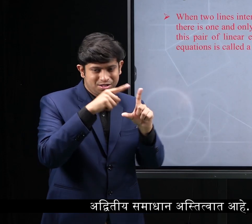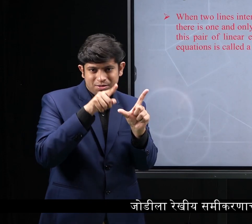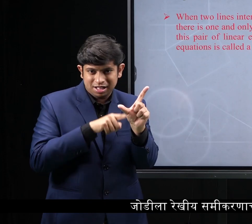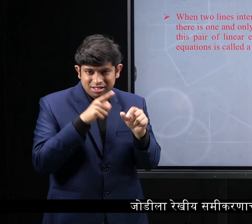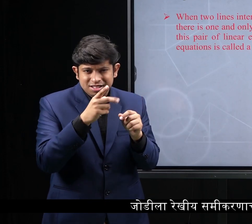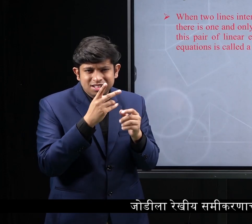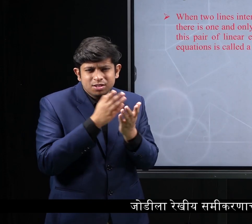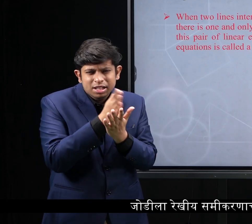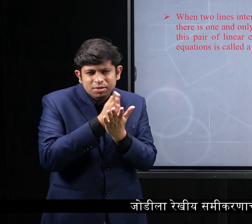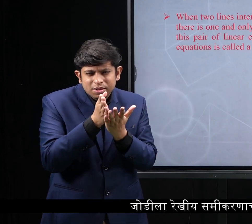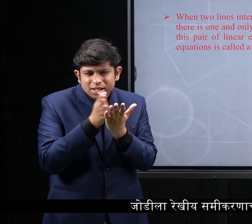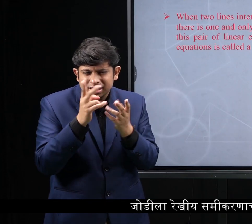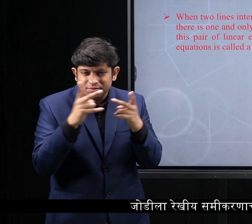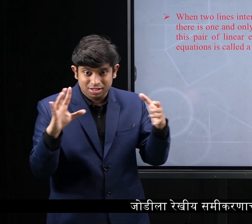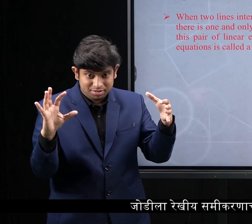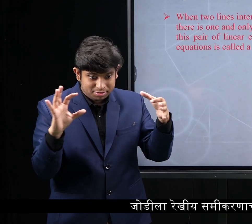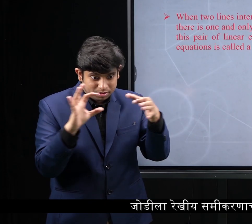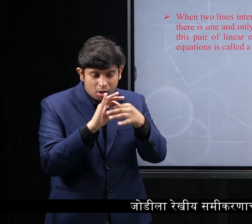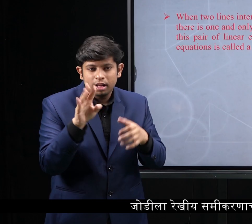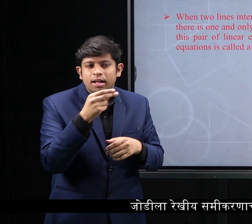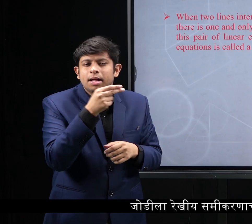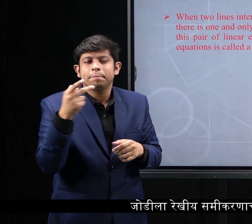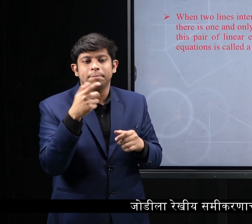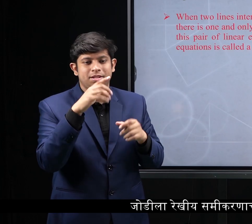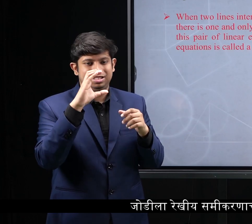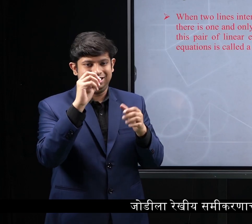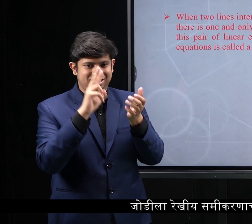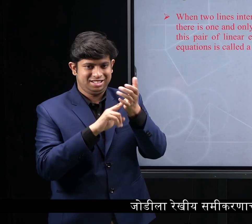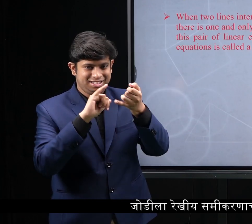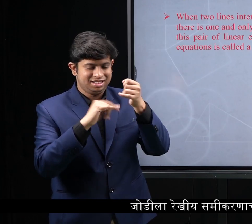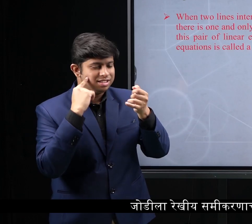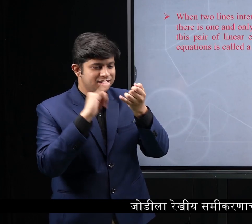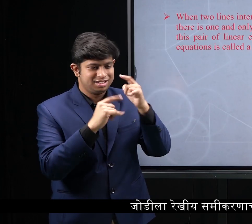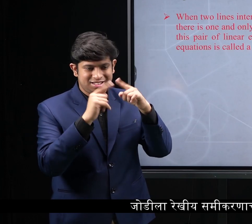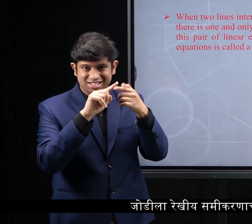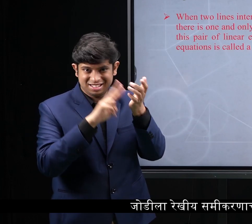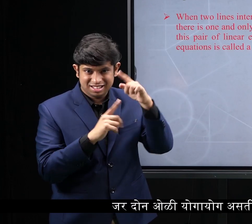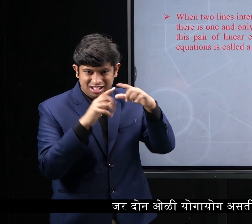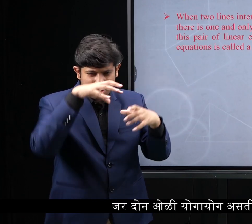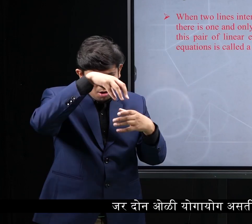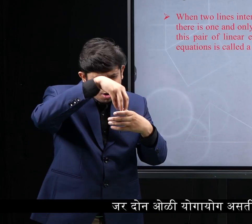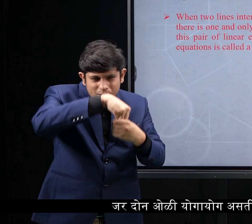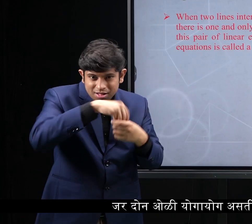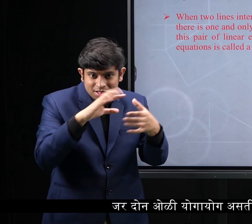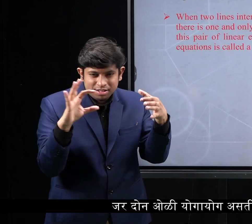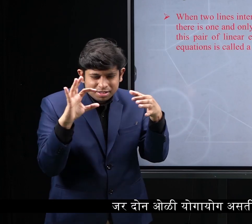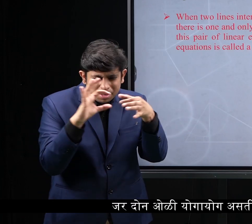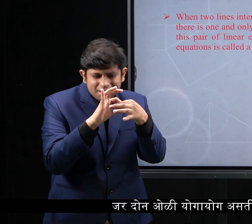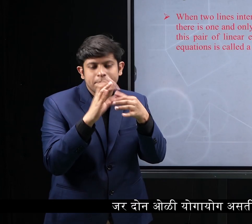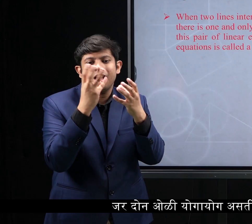जोडीला रेखीय समीकरणांची सुसंगत जोडी म्हणतात. जर दोन ओळी